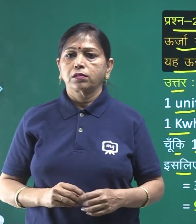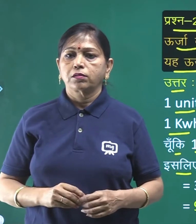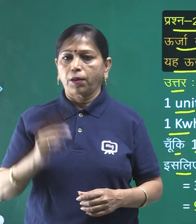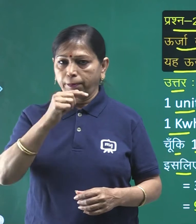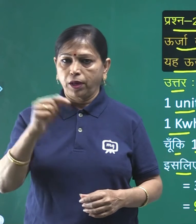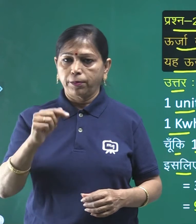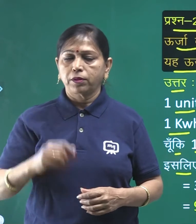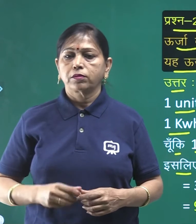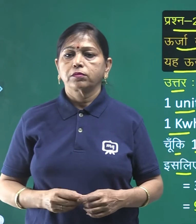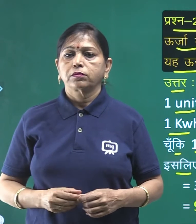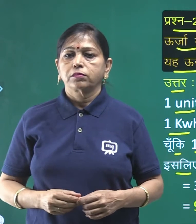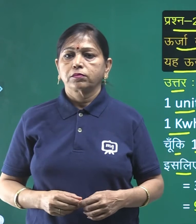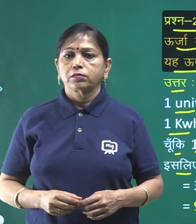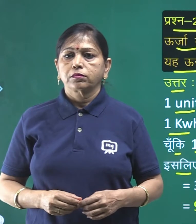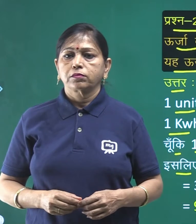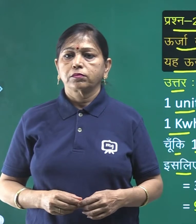बराबर